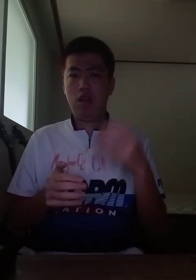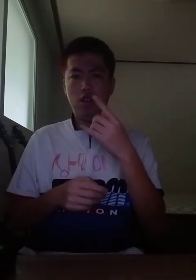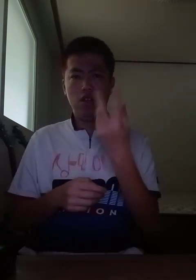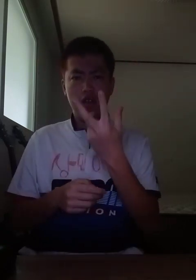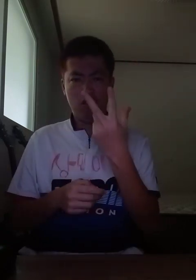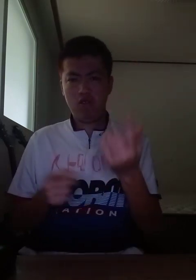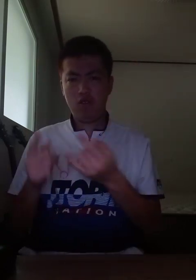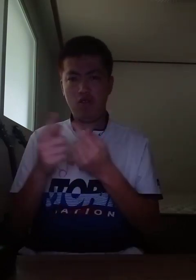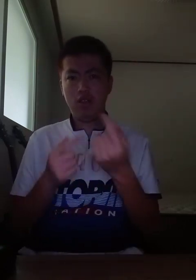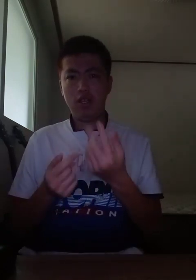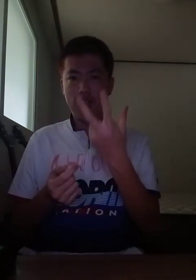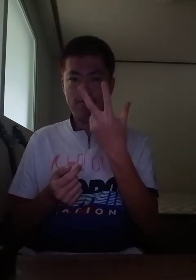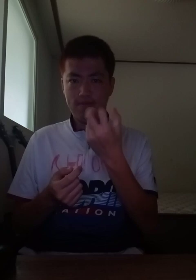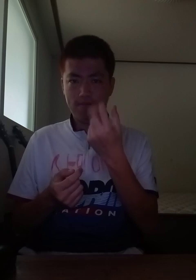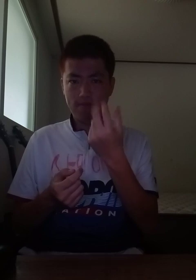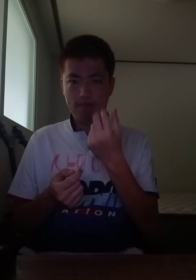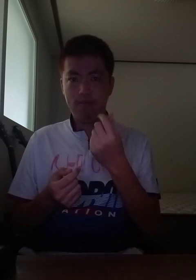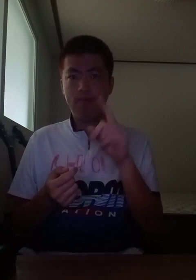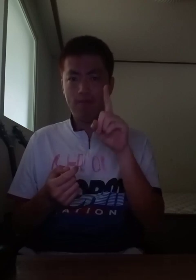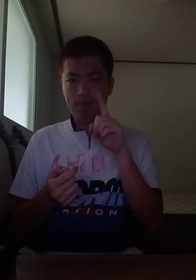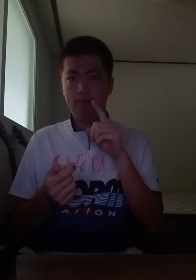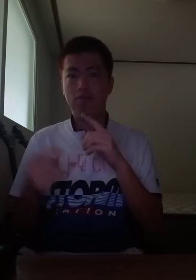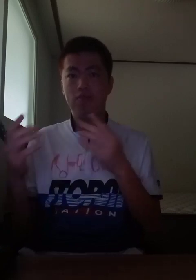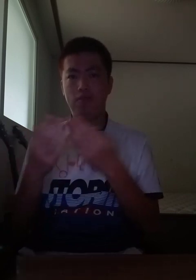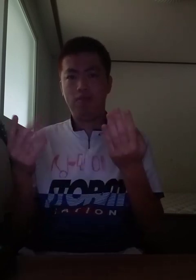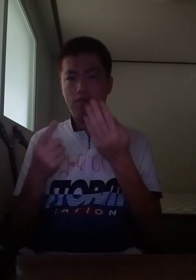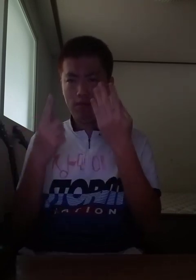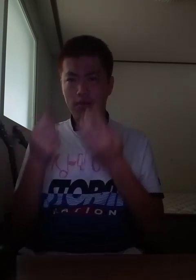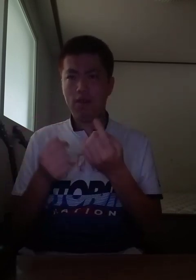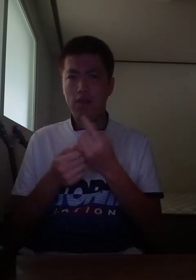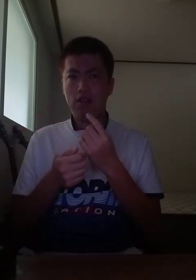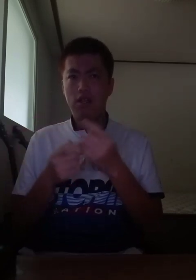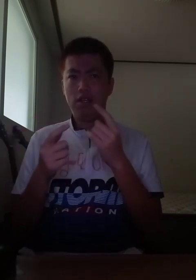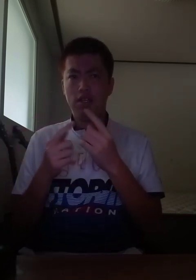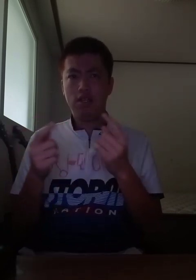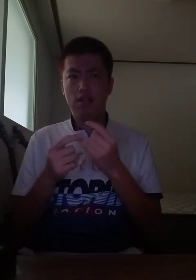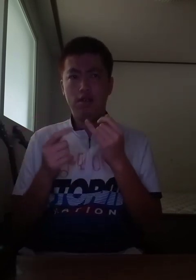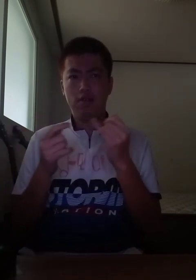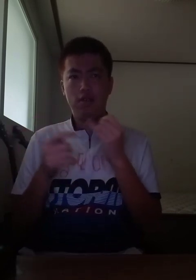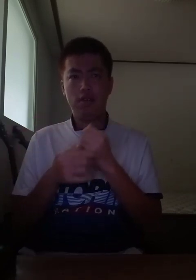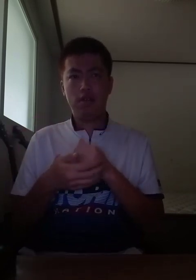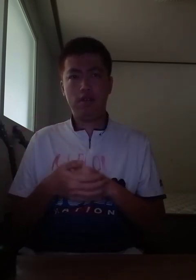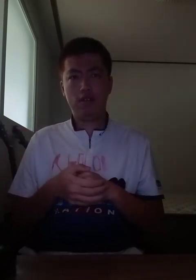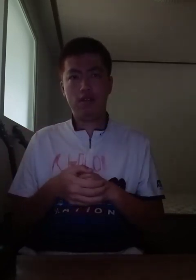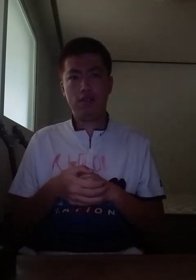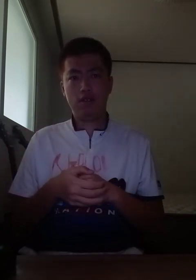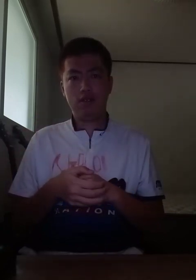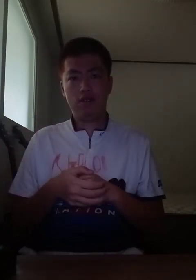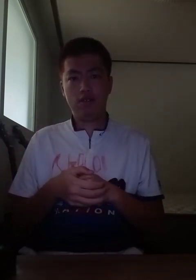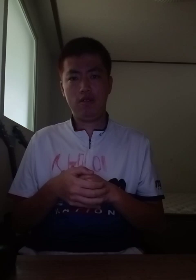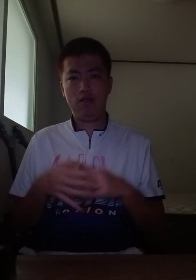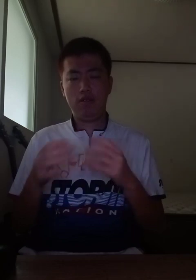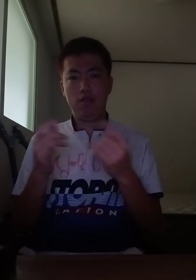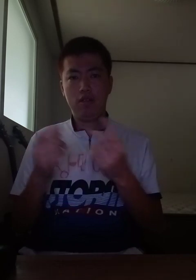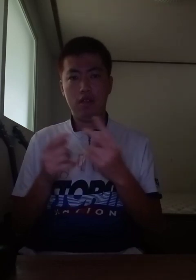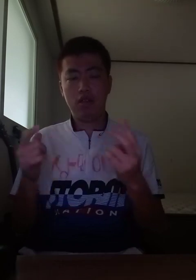이렇게 유용할 수도 있는 비상벨이 예산 낭비만 하고 있다는 지적을 받고 있습니다. 2012년 오원춘